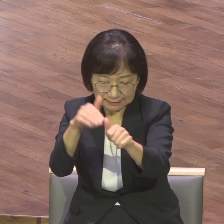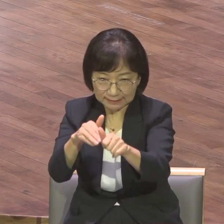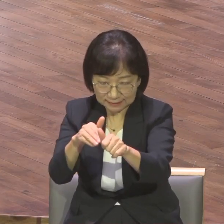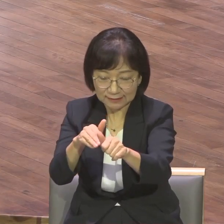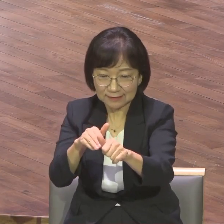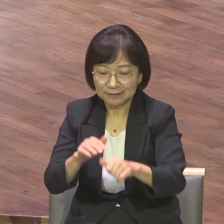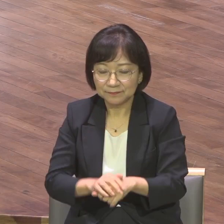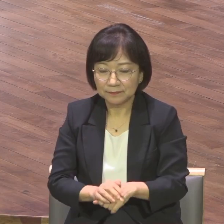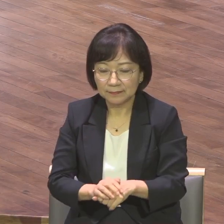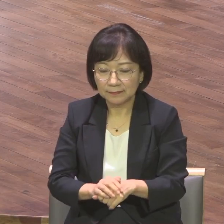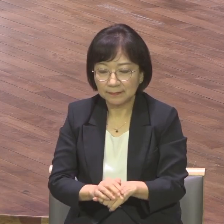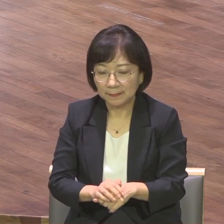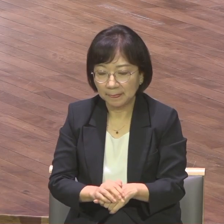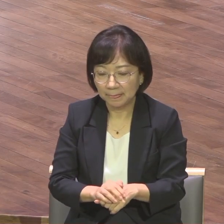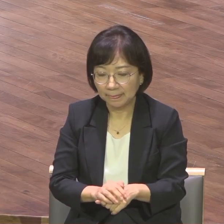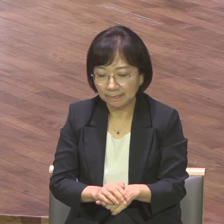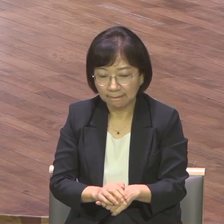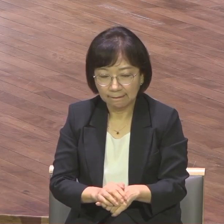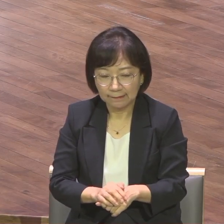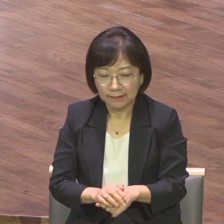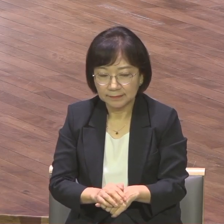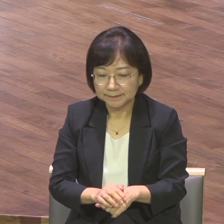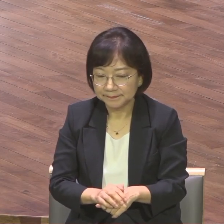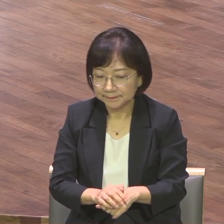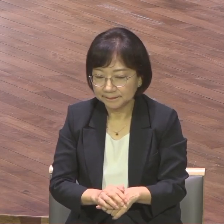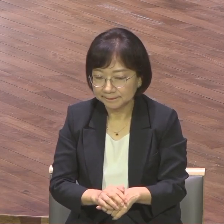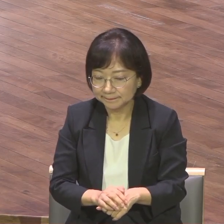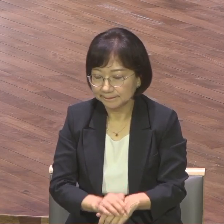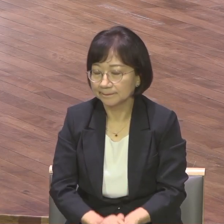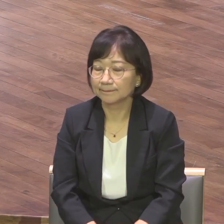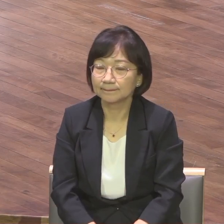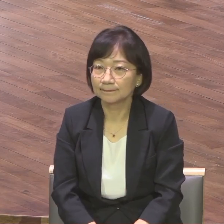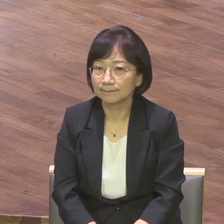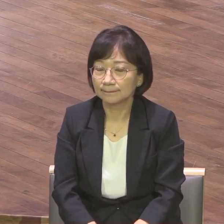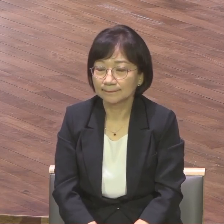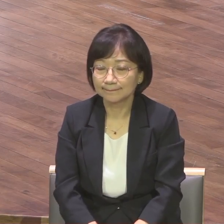영적 본질을 놓치도록, 딴짓하도록,